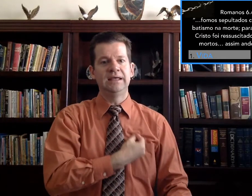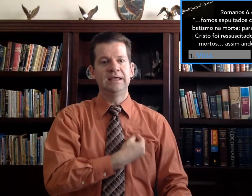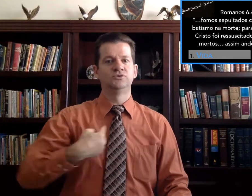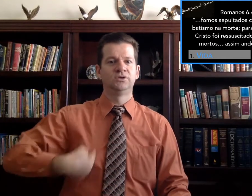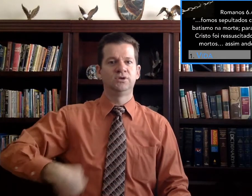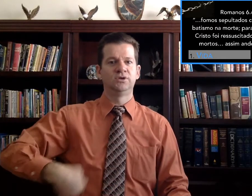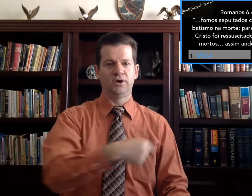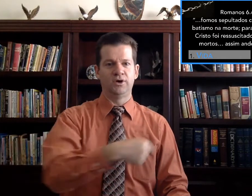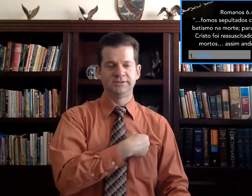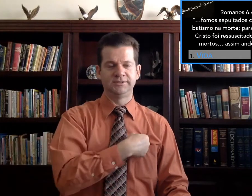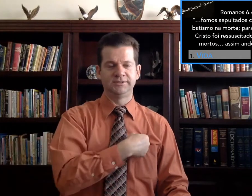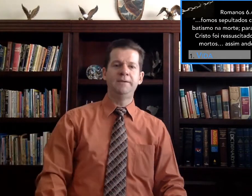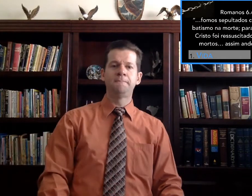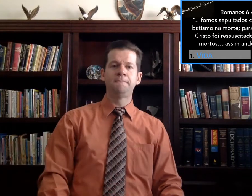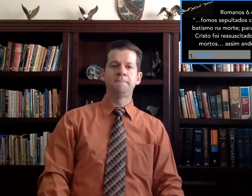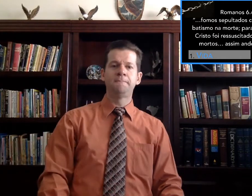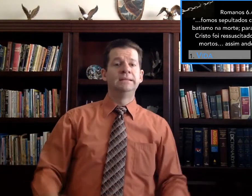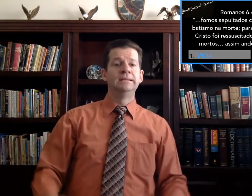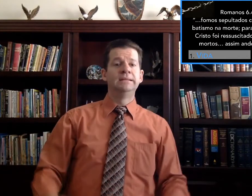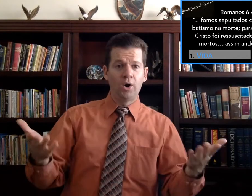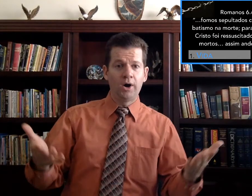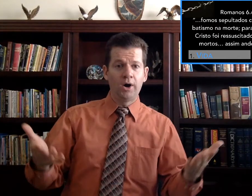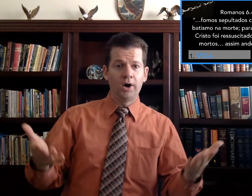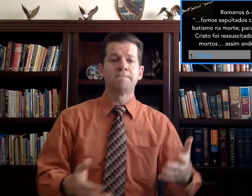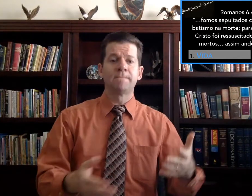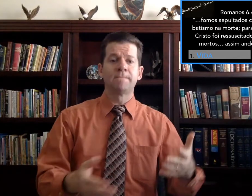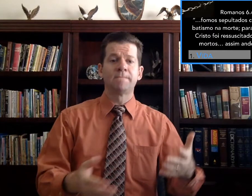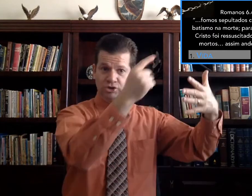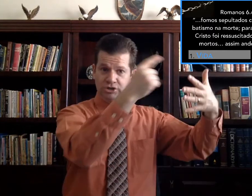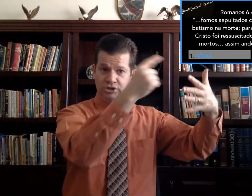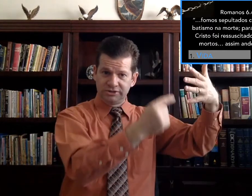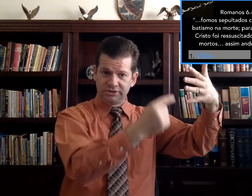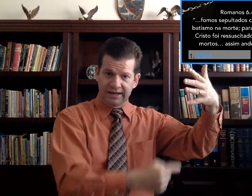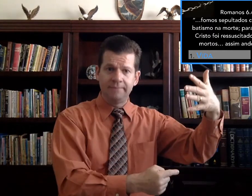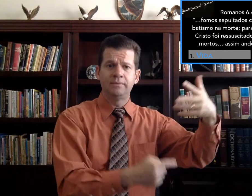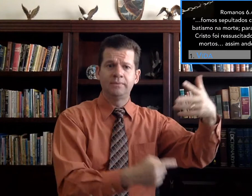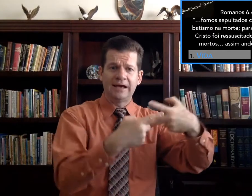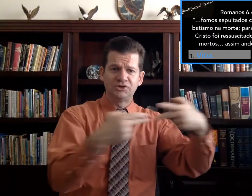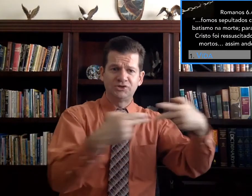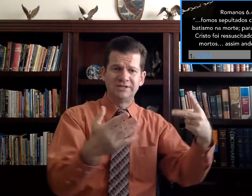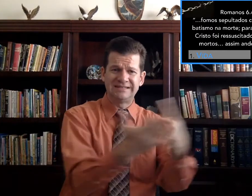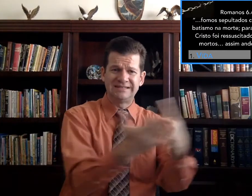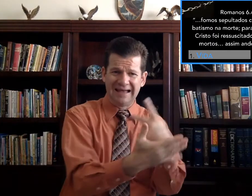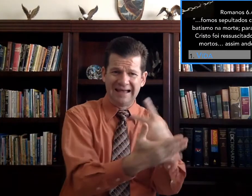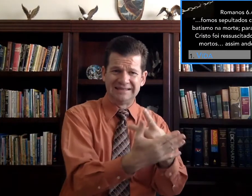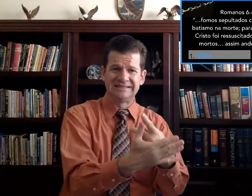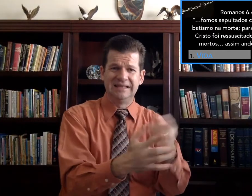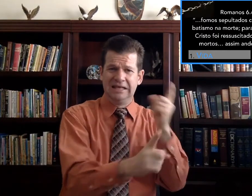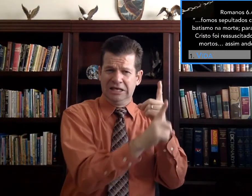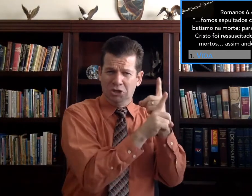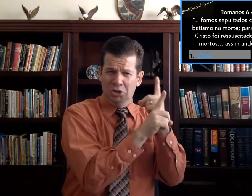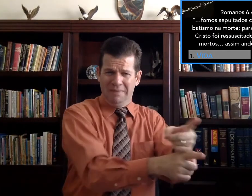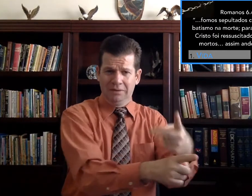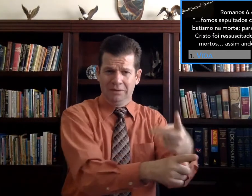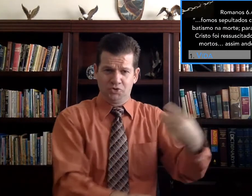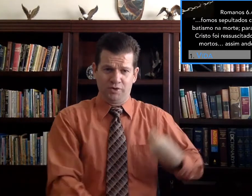andemos nós. Ok? Então agora, eu já te mostrei as coisas erradas que dominam sua